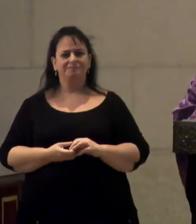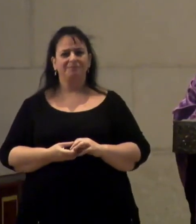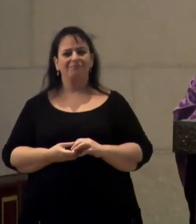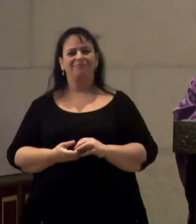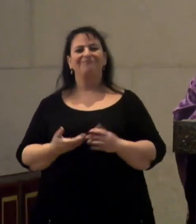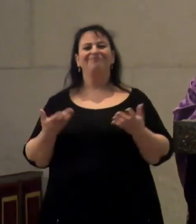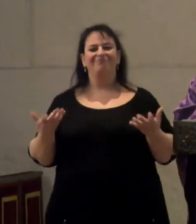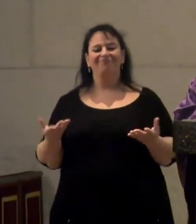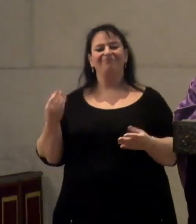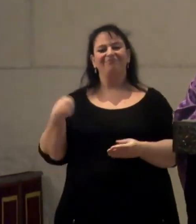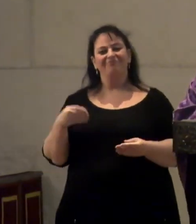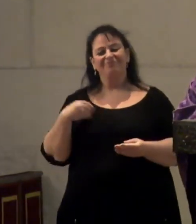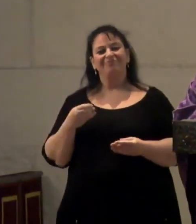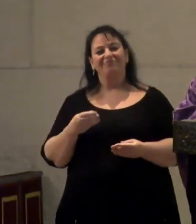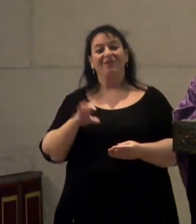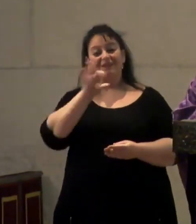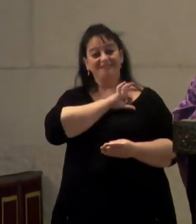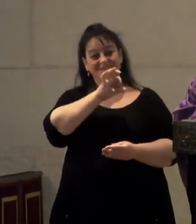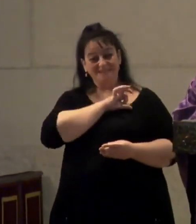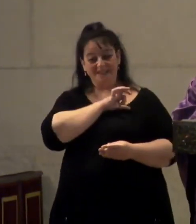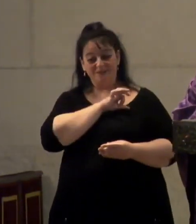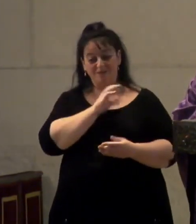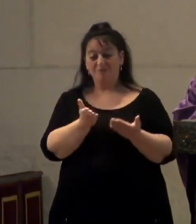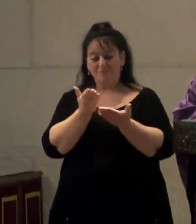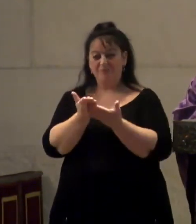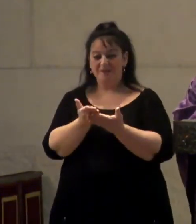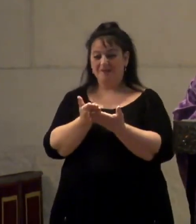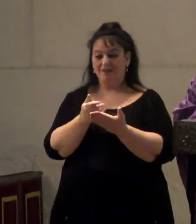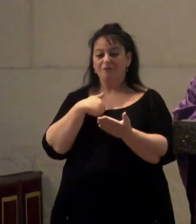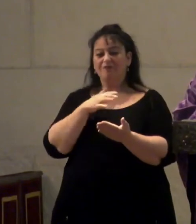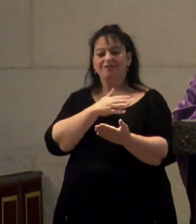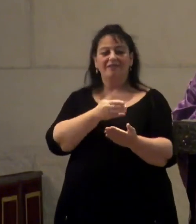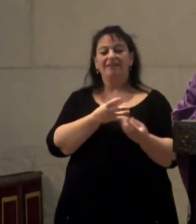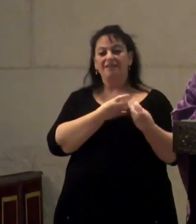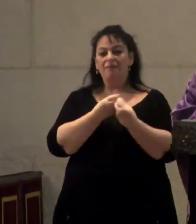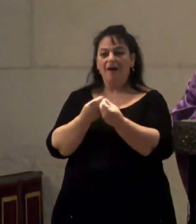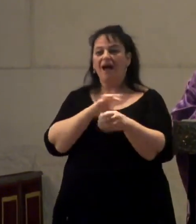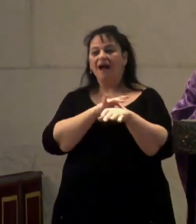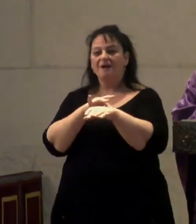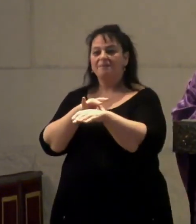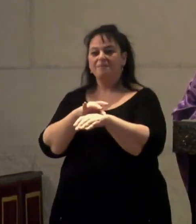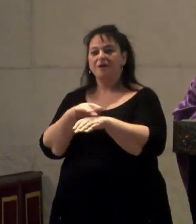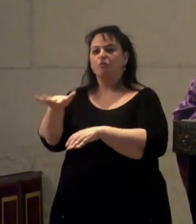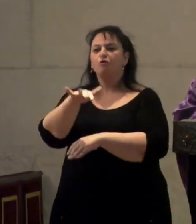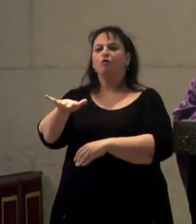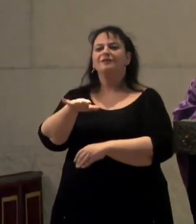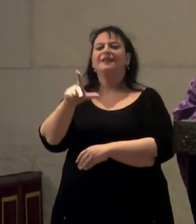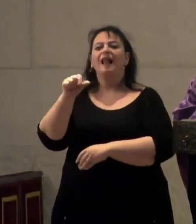De ahí que cuando el Señor pide ir al encuentro de Lázaro, ya fallecido,